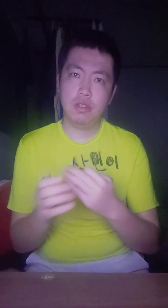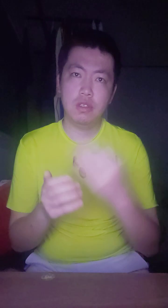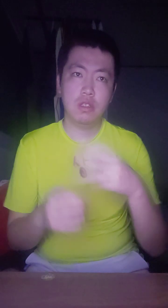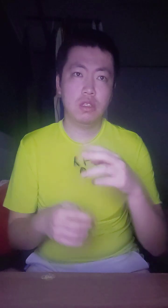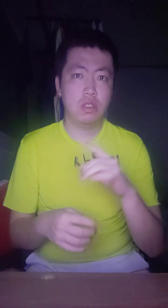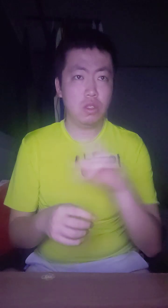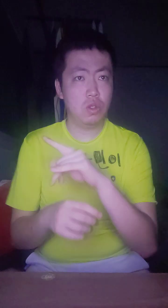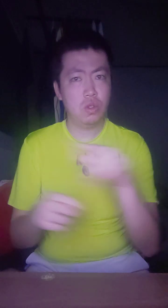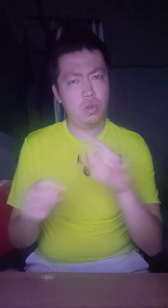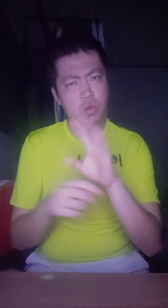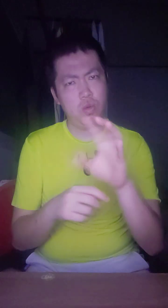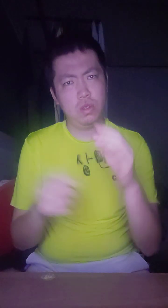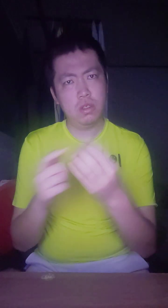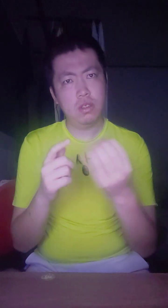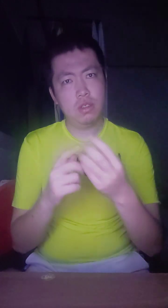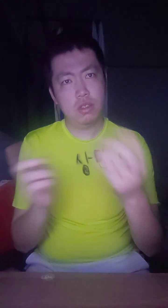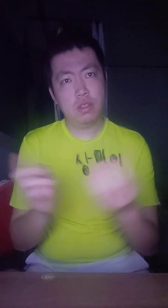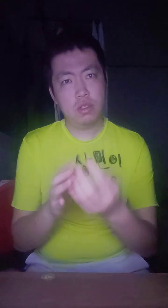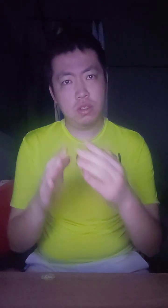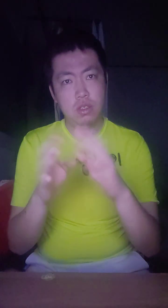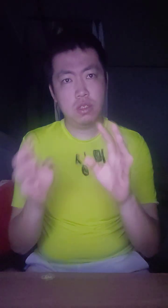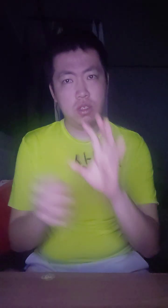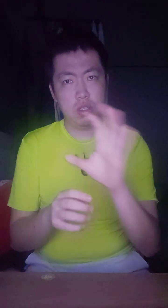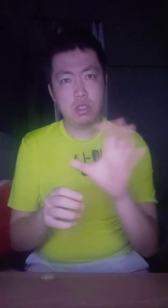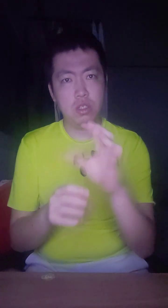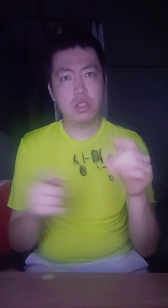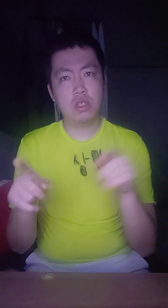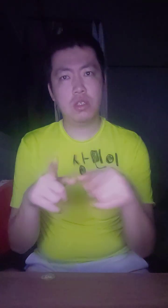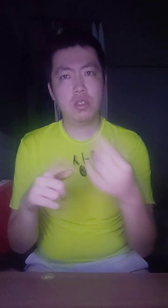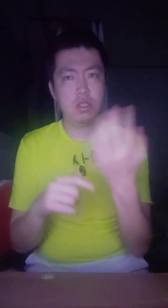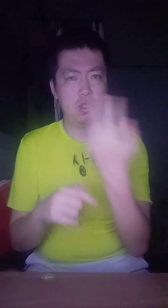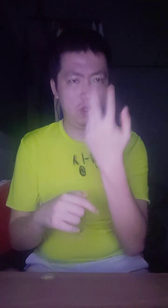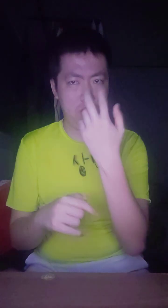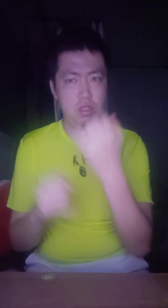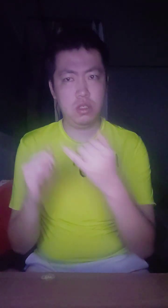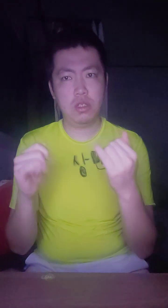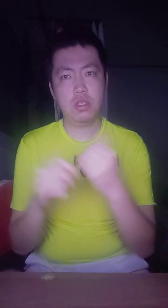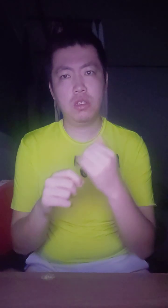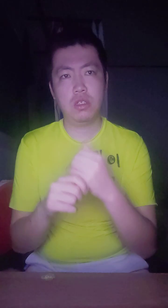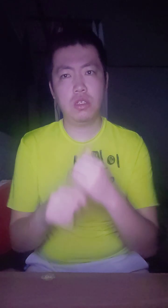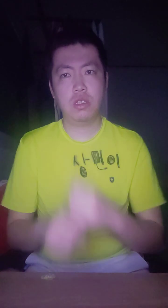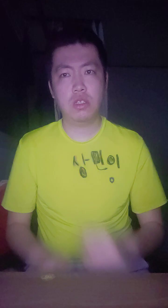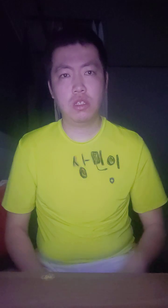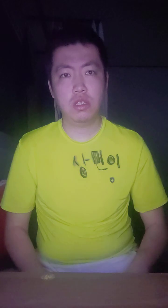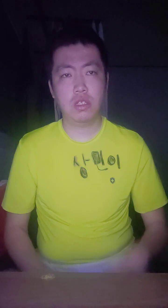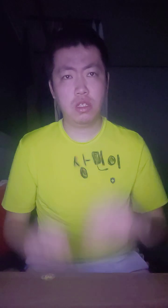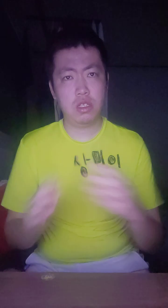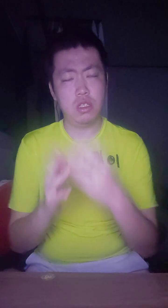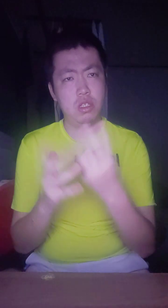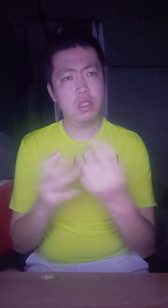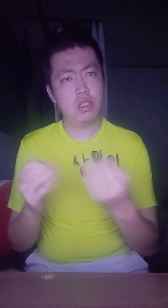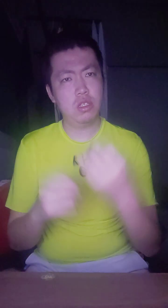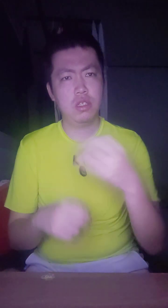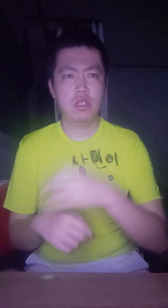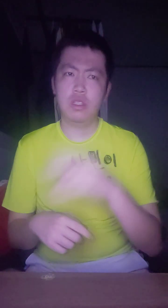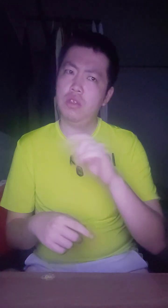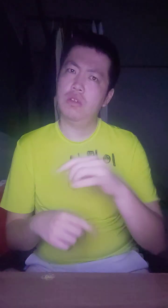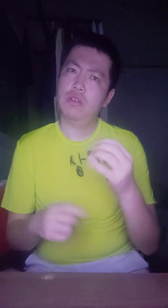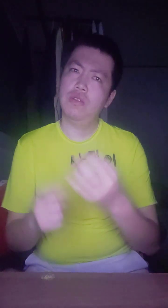사고 화장실뿐 아니라 주변 화수관로도 함께 조사하고 있습니다. 부산에서는 지난 2019년 7월 광안리의